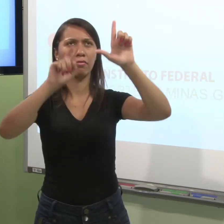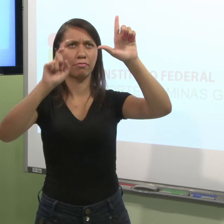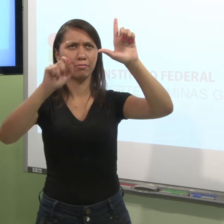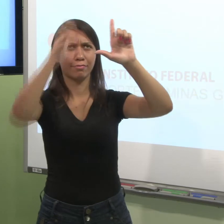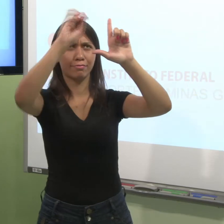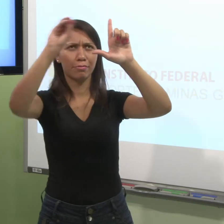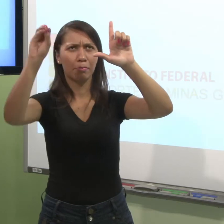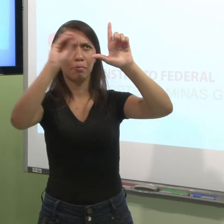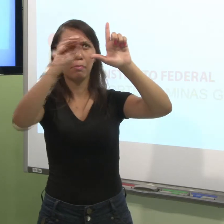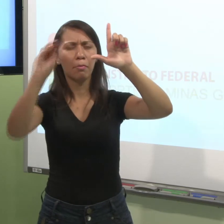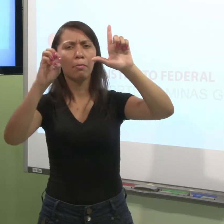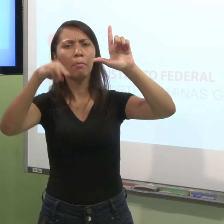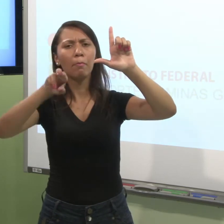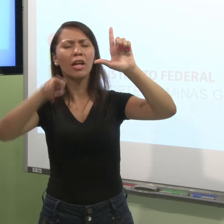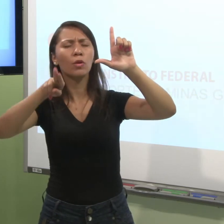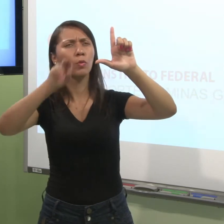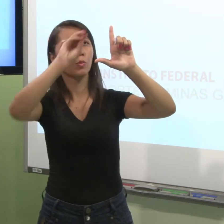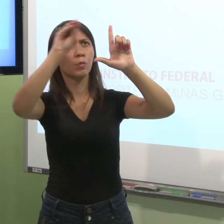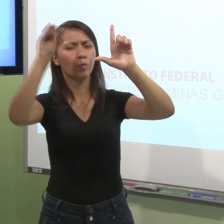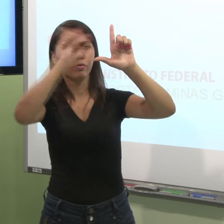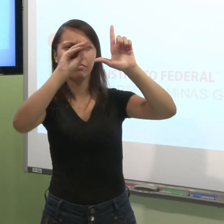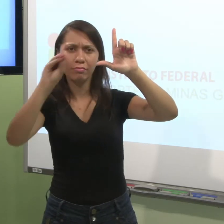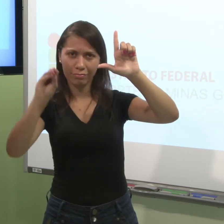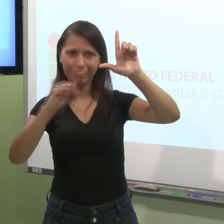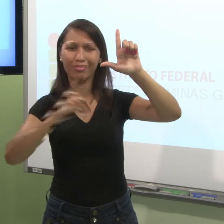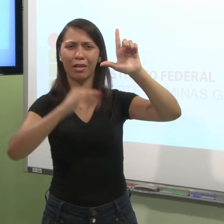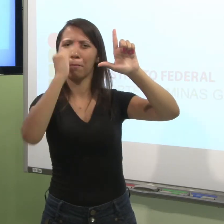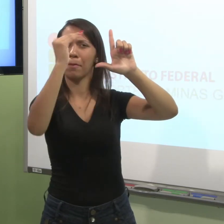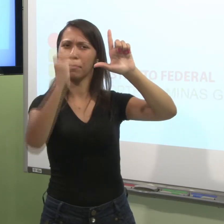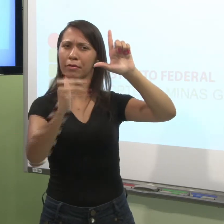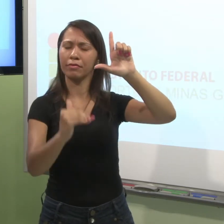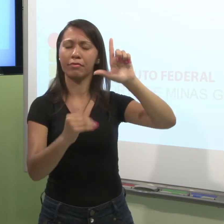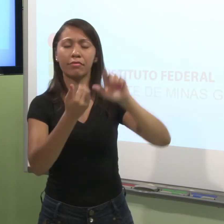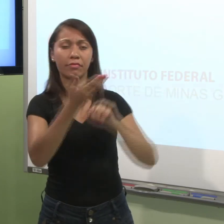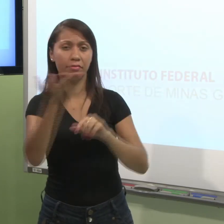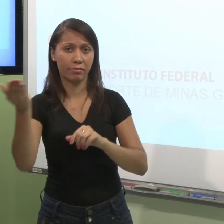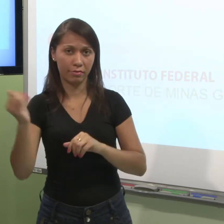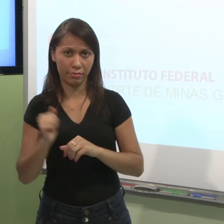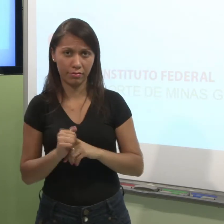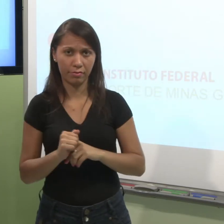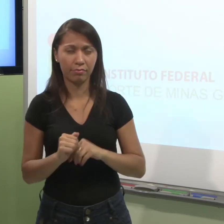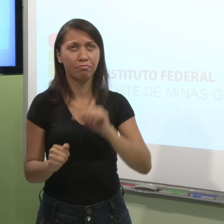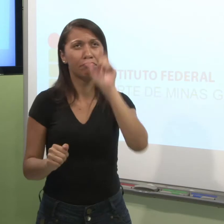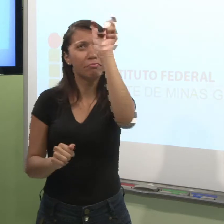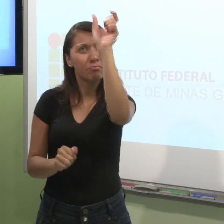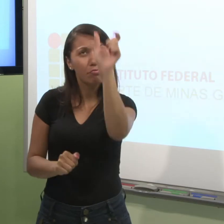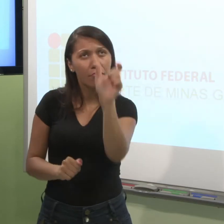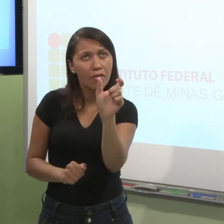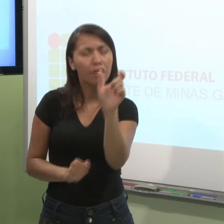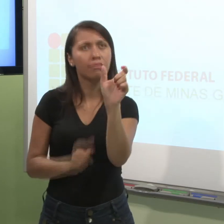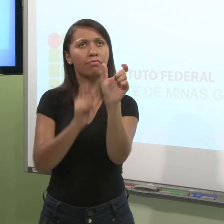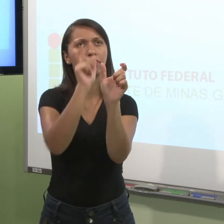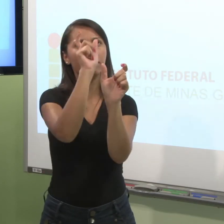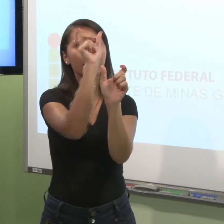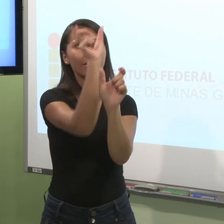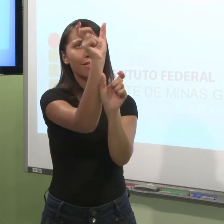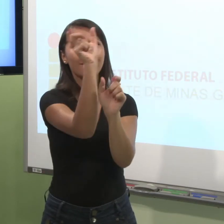Formatar, que tem diversas opções de formatação. Basta clicar na opção Células e aparecerá a tela que vocês podem